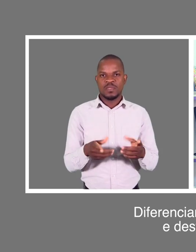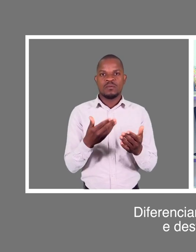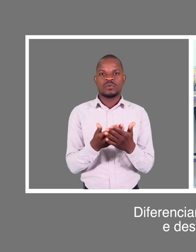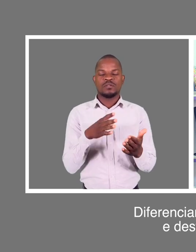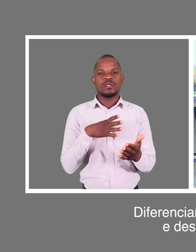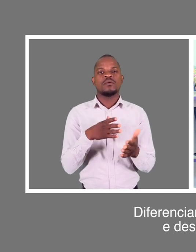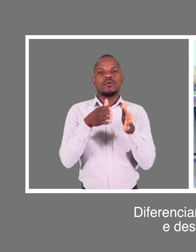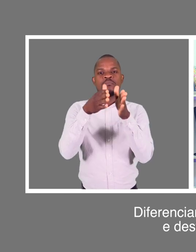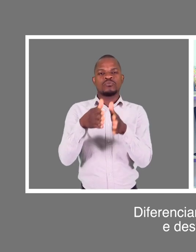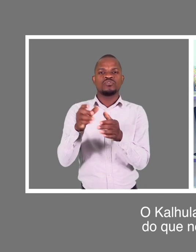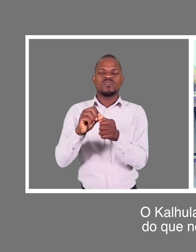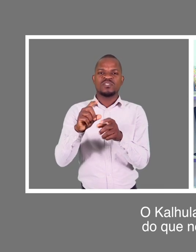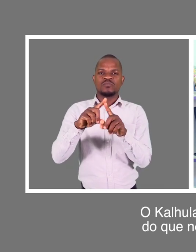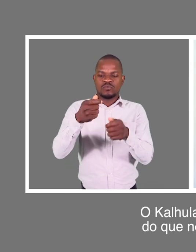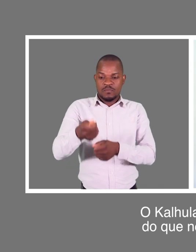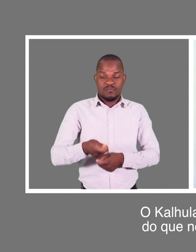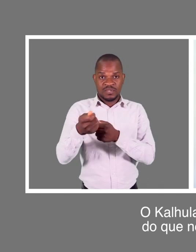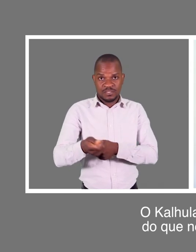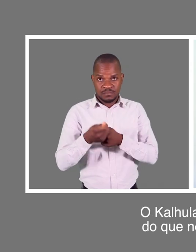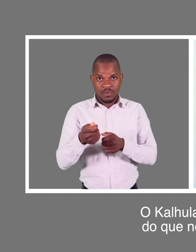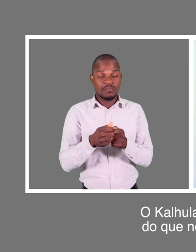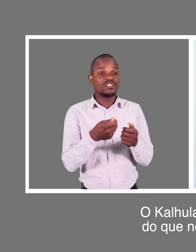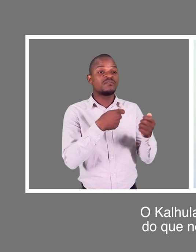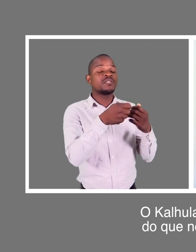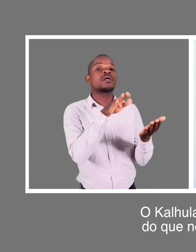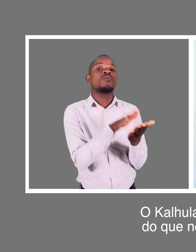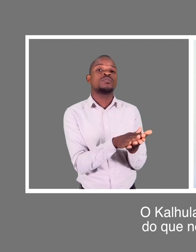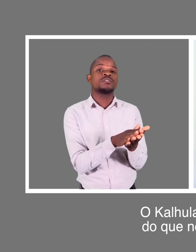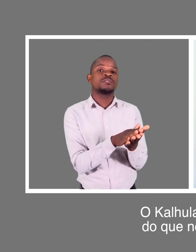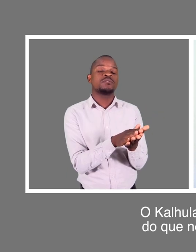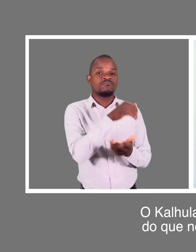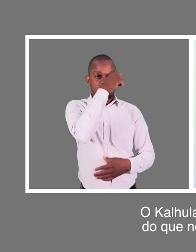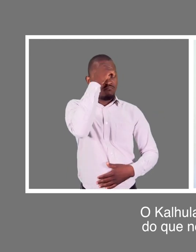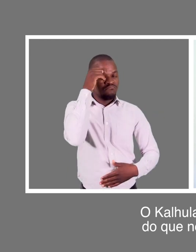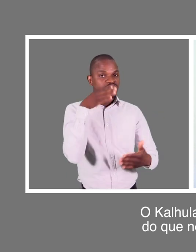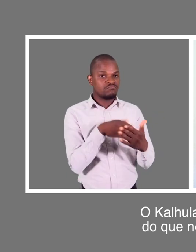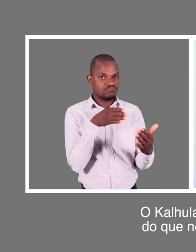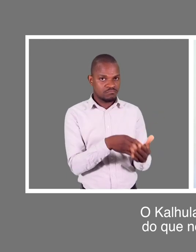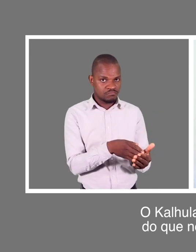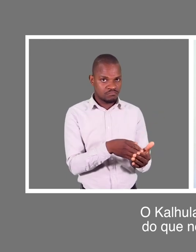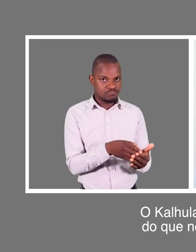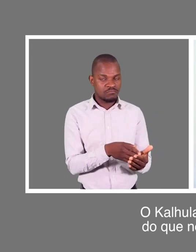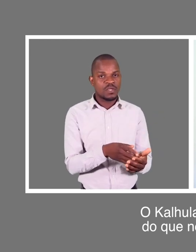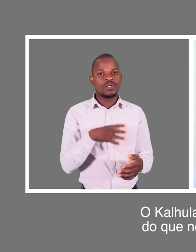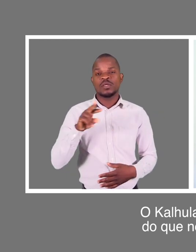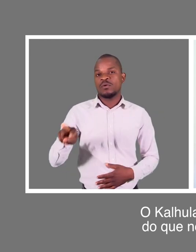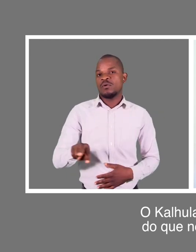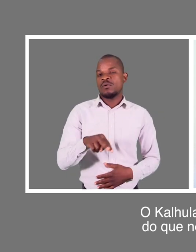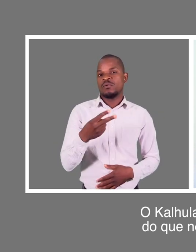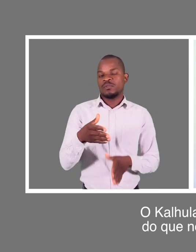recente, Cachula, o Cachula está mais para produtos do que necessariamente